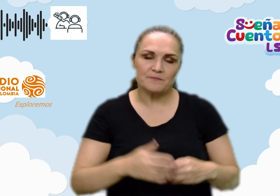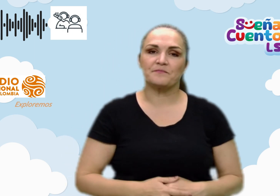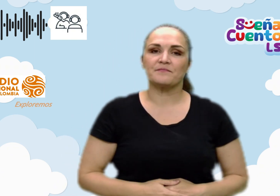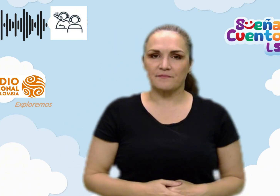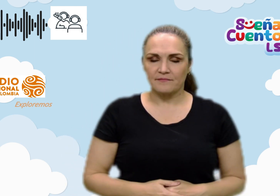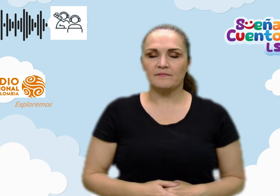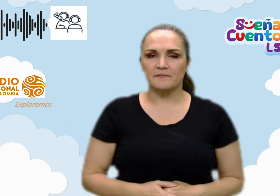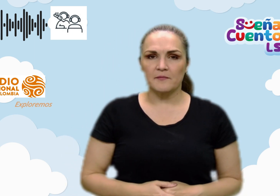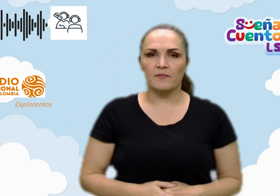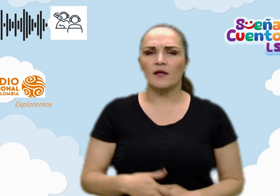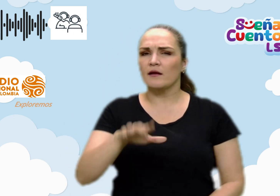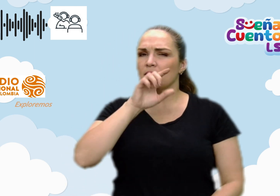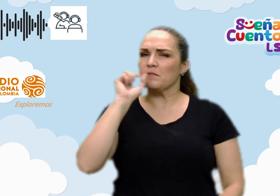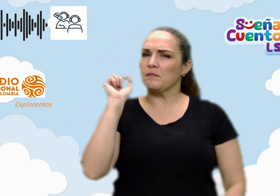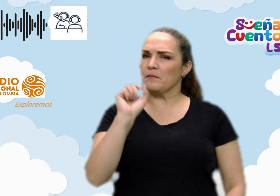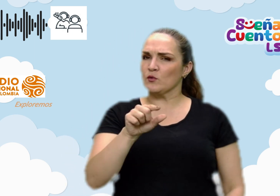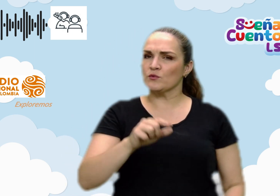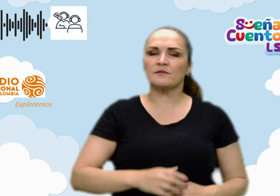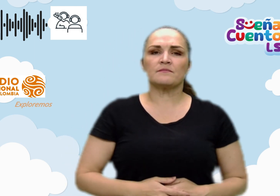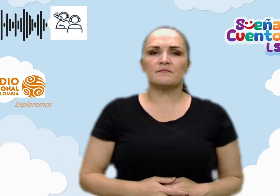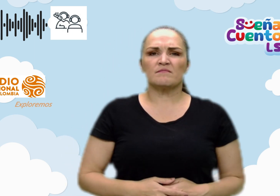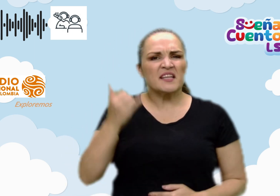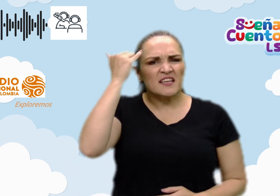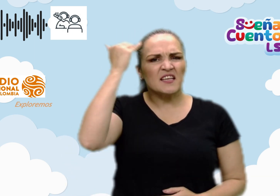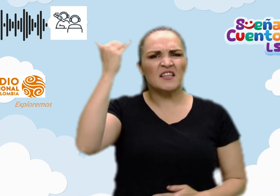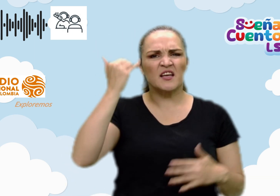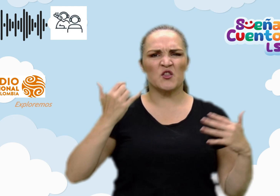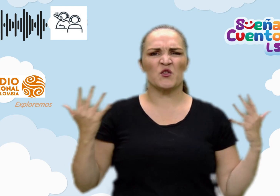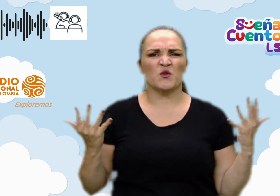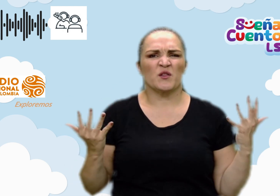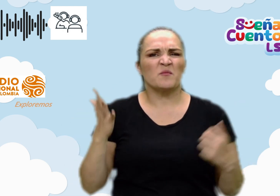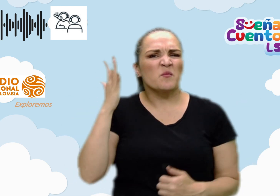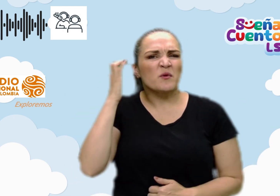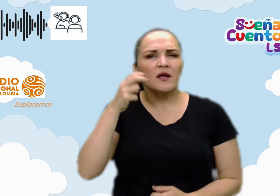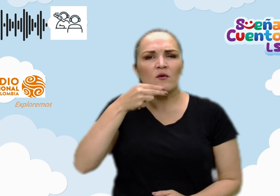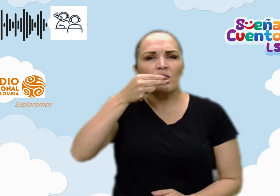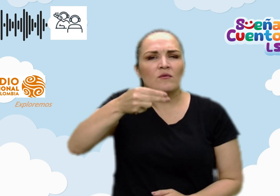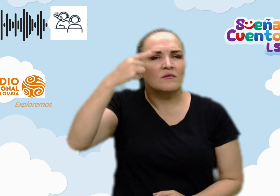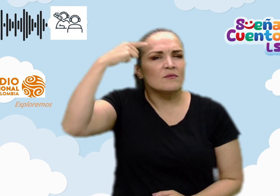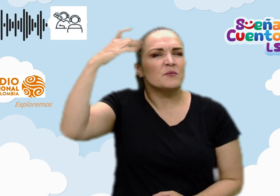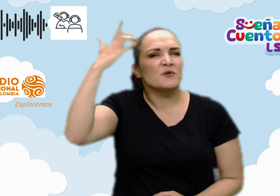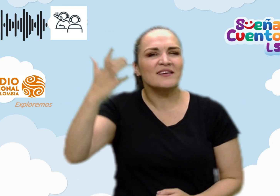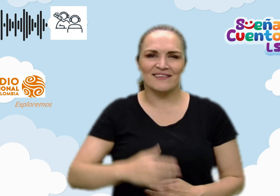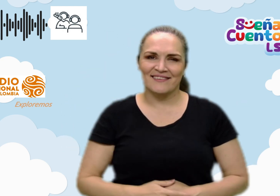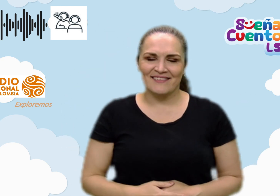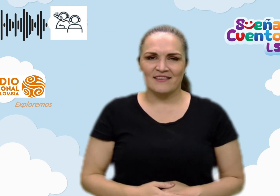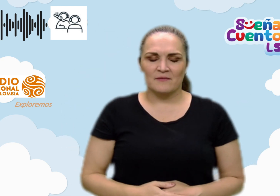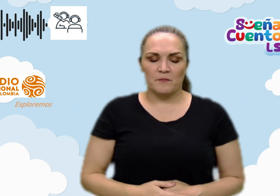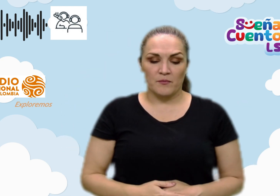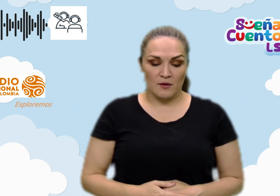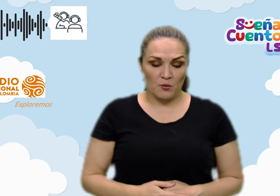la narración en off. Bueno, yo le quiero preguntar, ¿de dónde salió la idea de